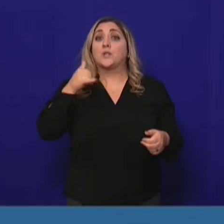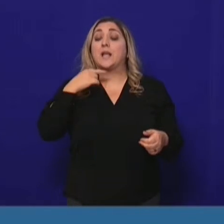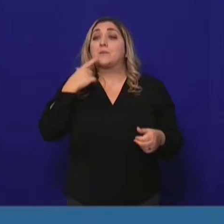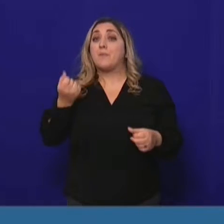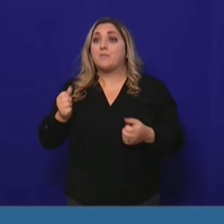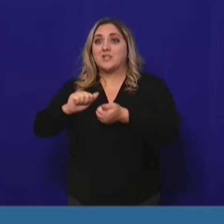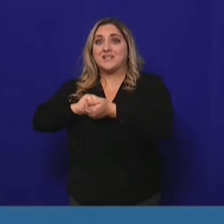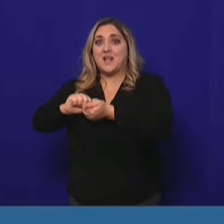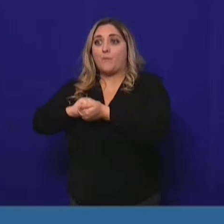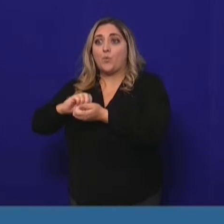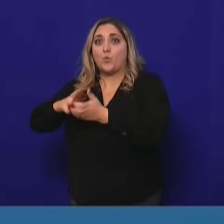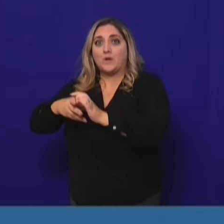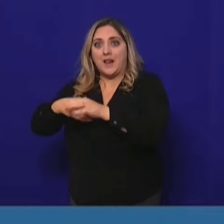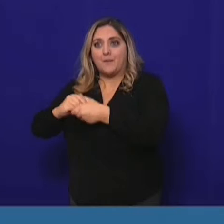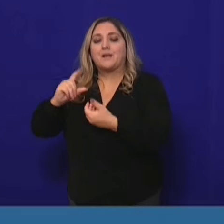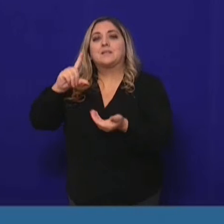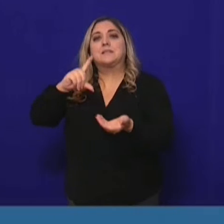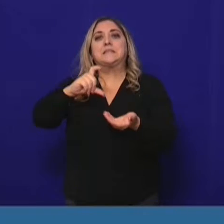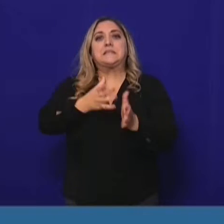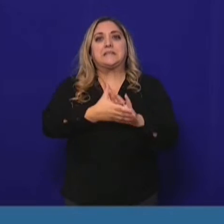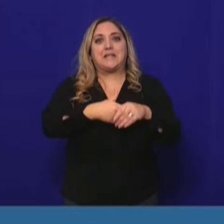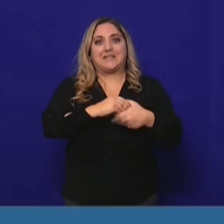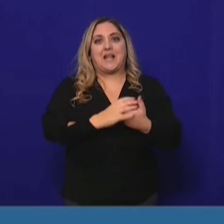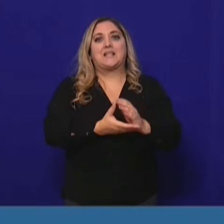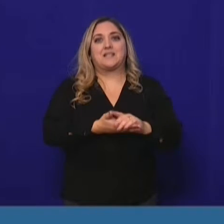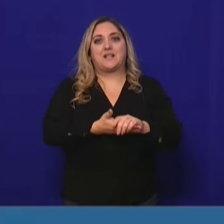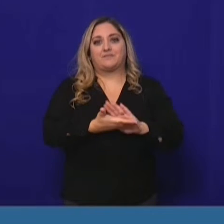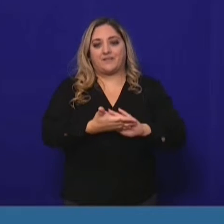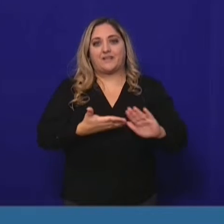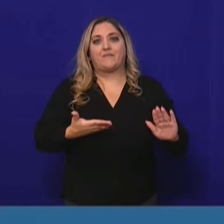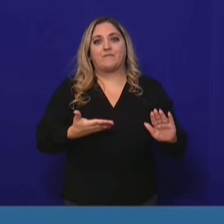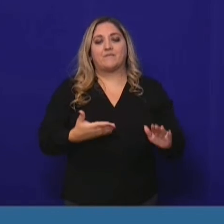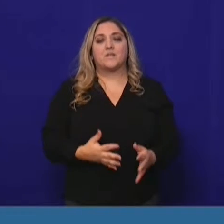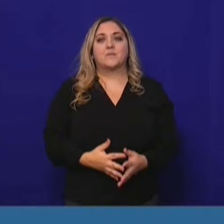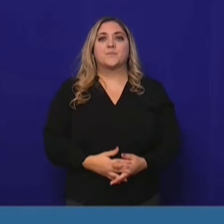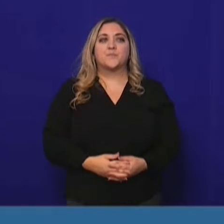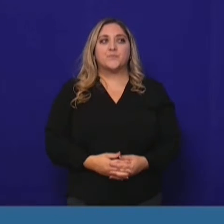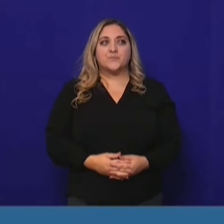l-ilma nkun nistgħu nużaw is-sanitizer. Anka